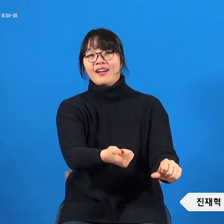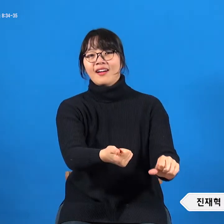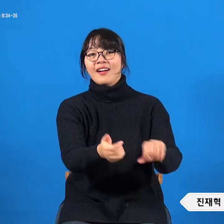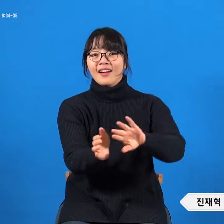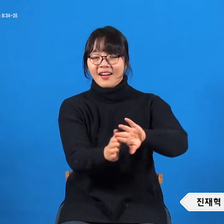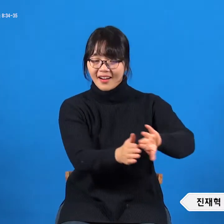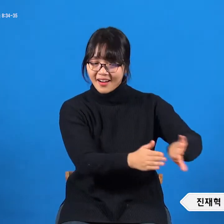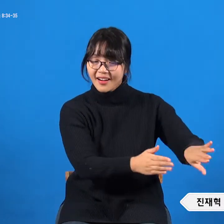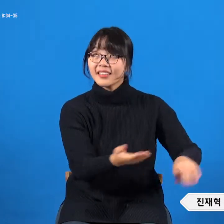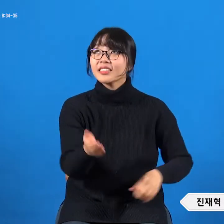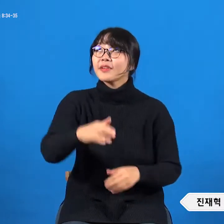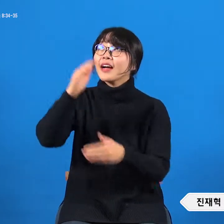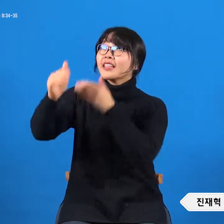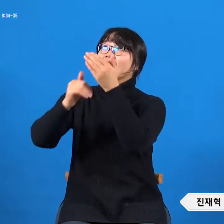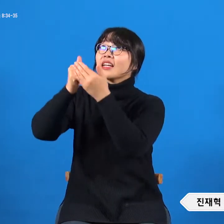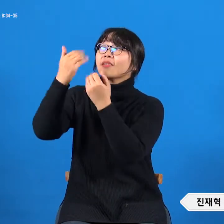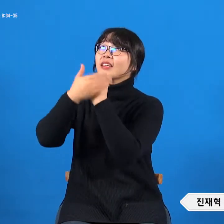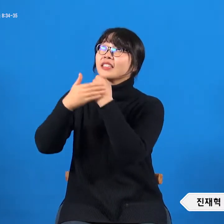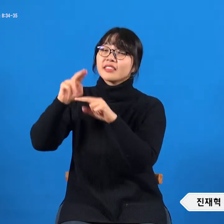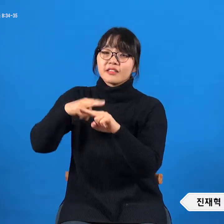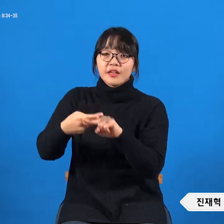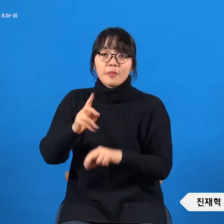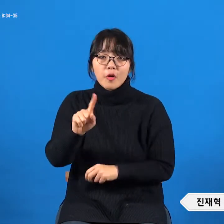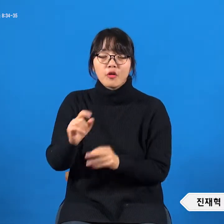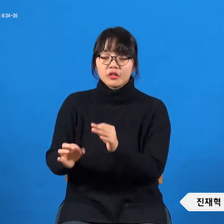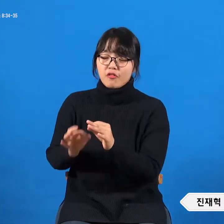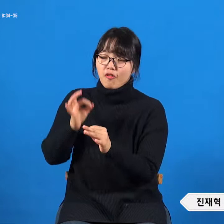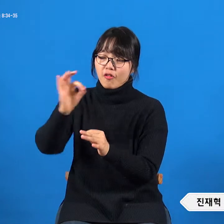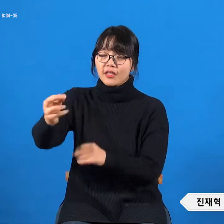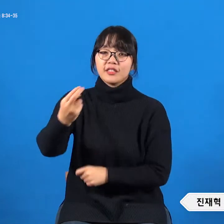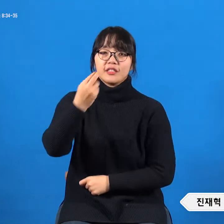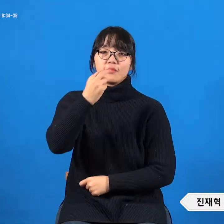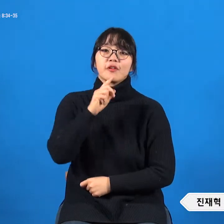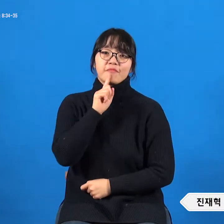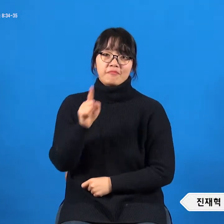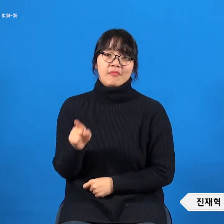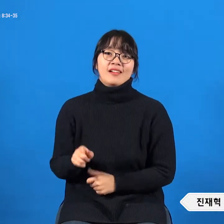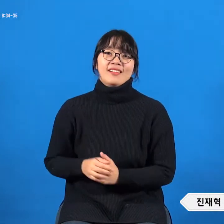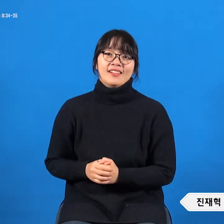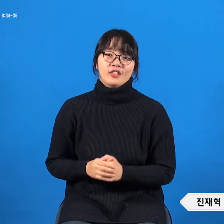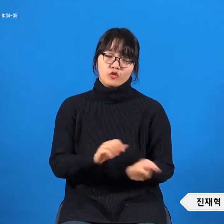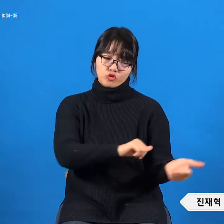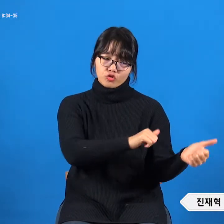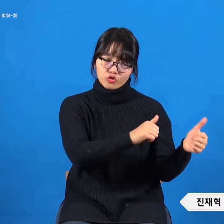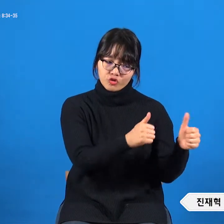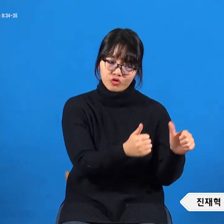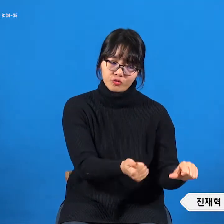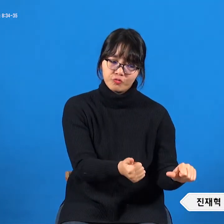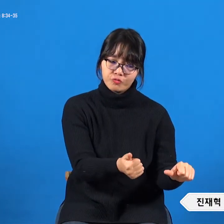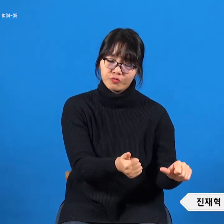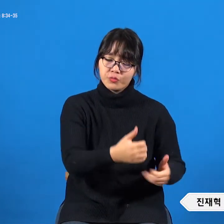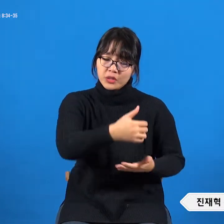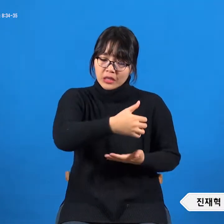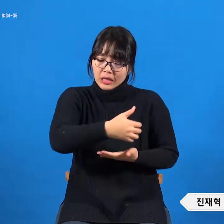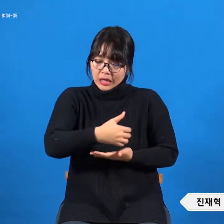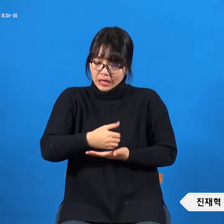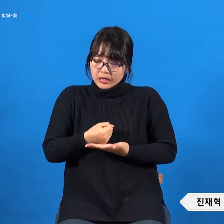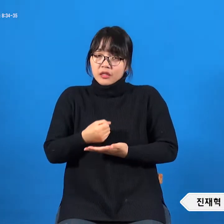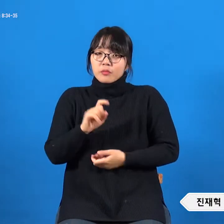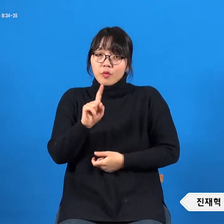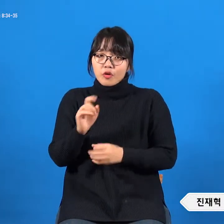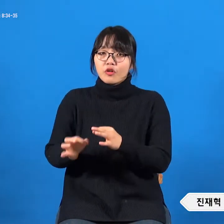하나님의 은사는 영원한 생명이다 라고 말씀합니다. 죽음을 통해서 얻어지는